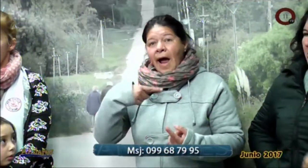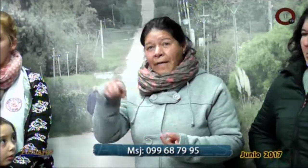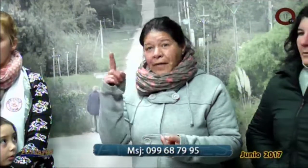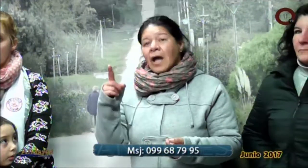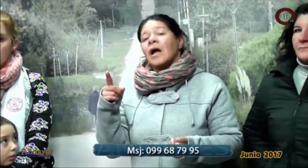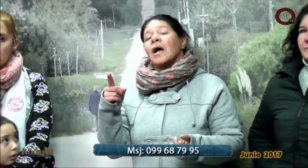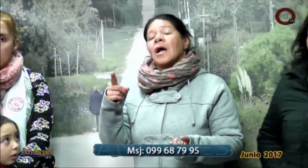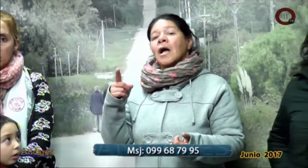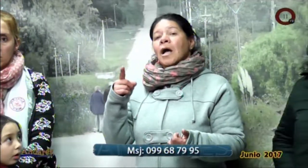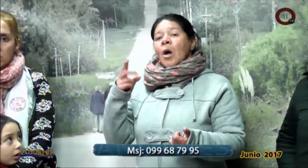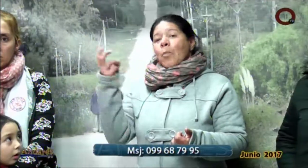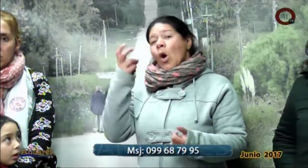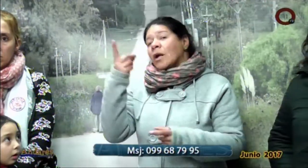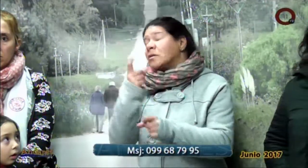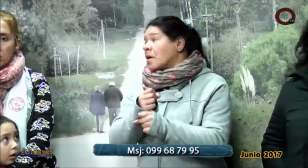podían dar